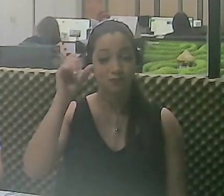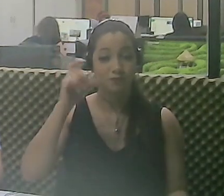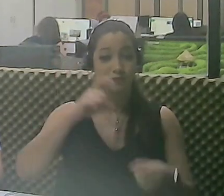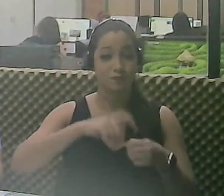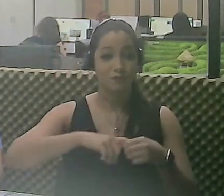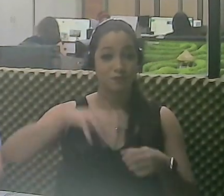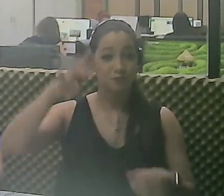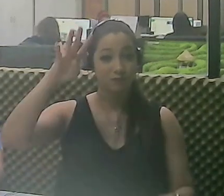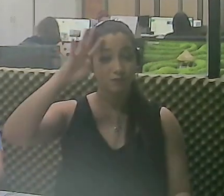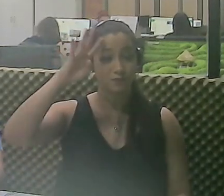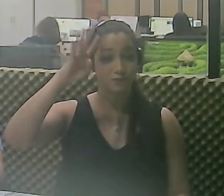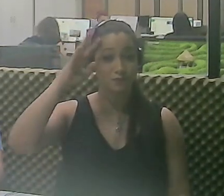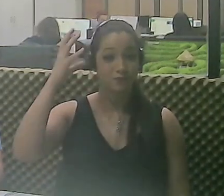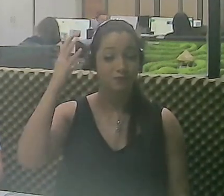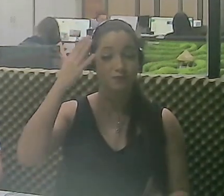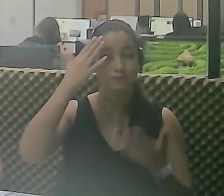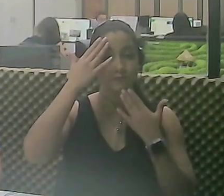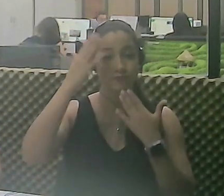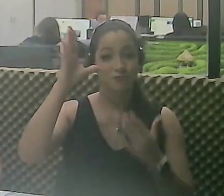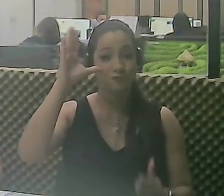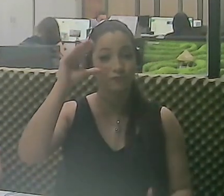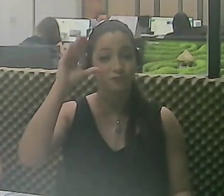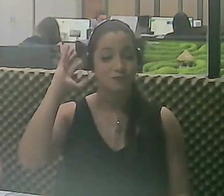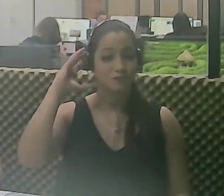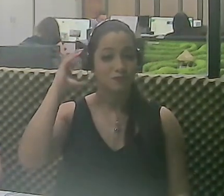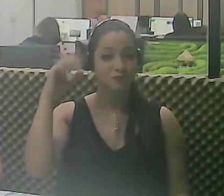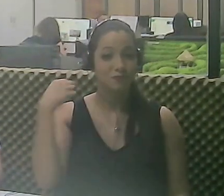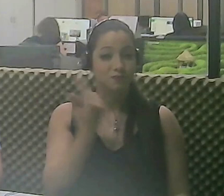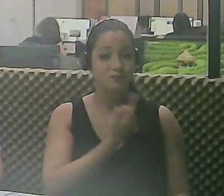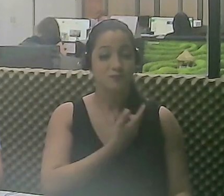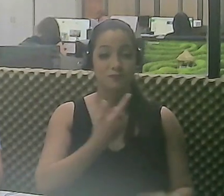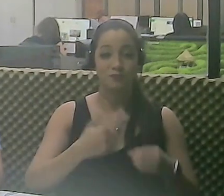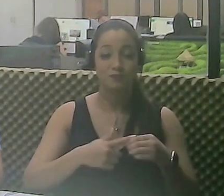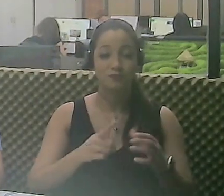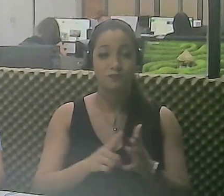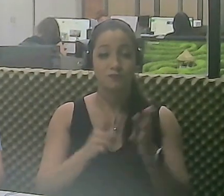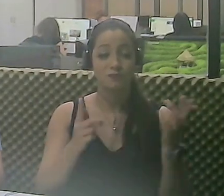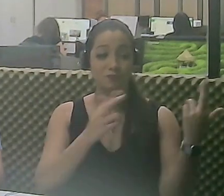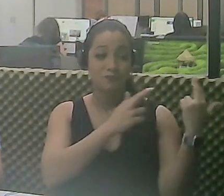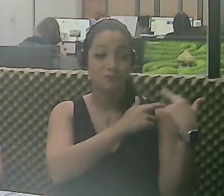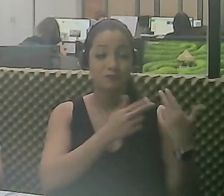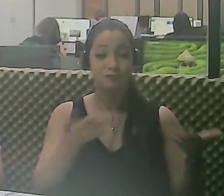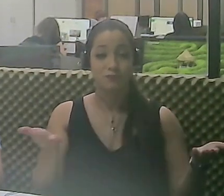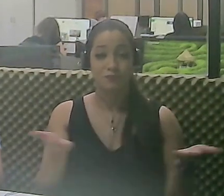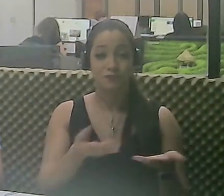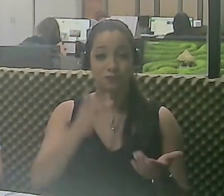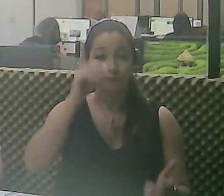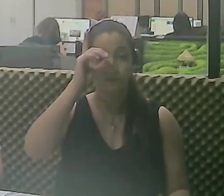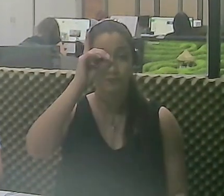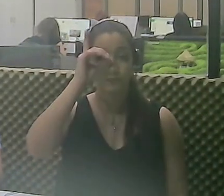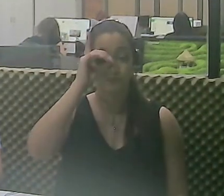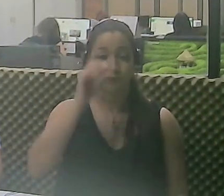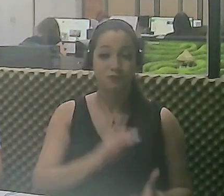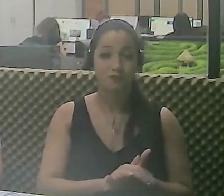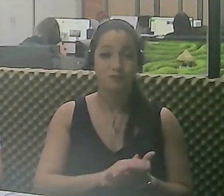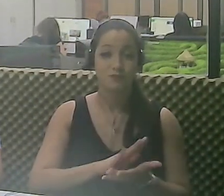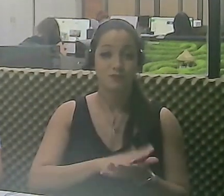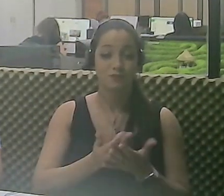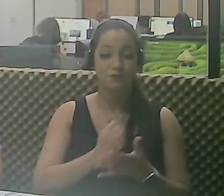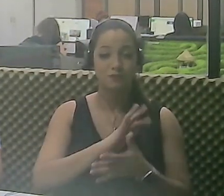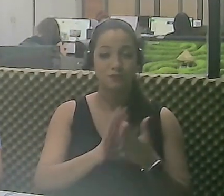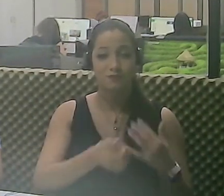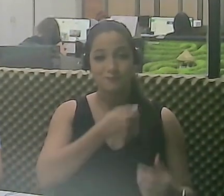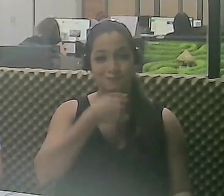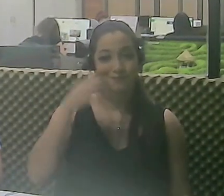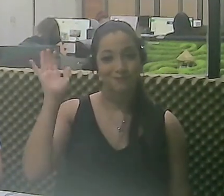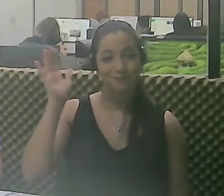na próxima quarta-feira. Obrigado pela sua audiência, Rádio Nossa Cidade. Jornalista responsável pela edição, Daniela Aires. Tradução